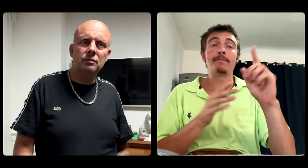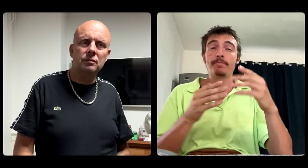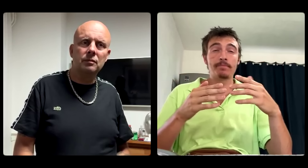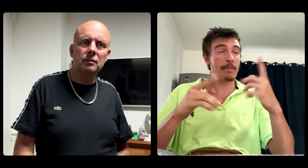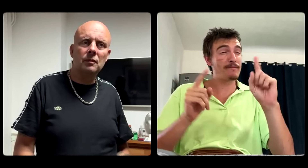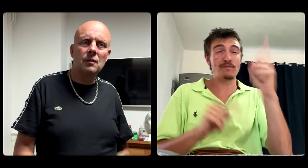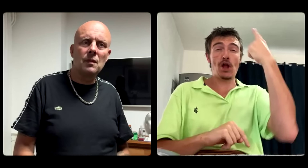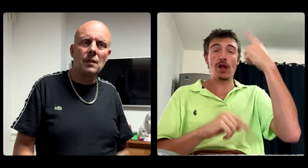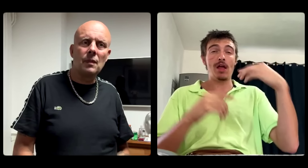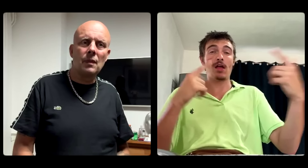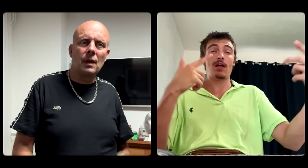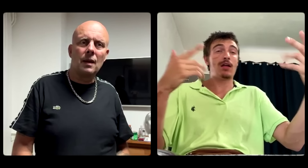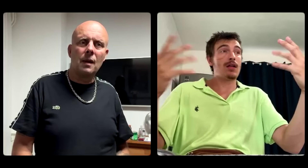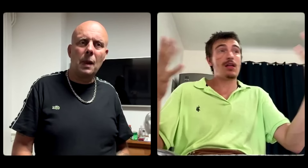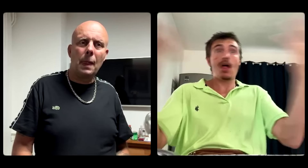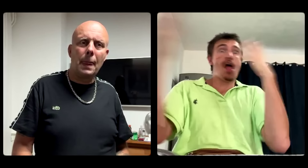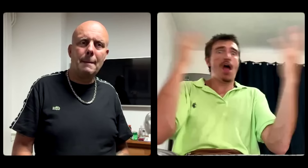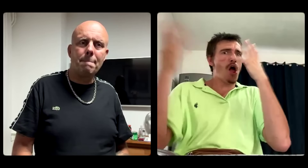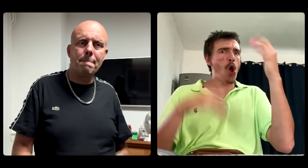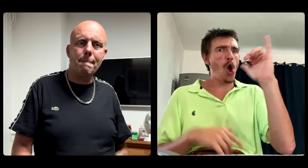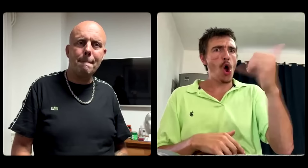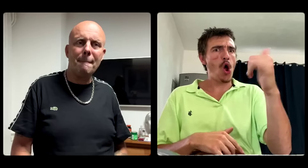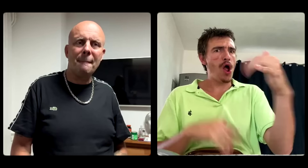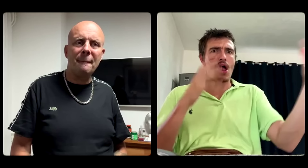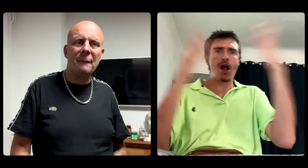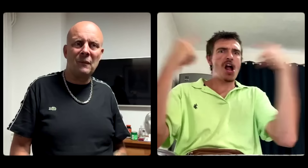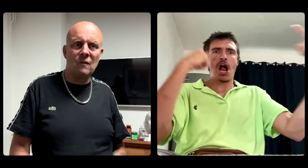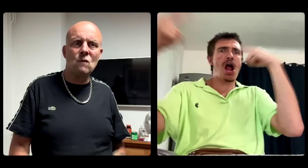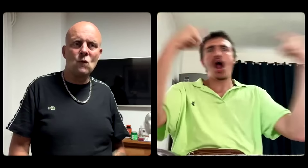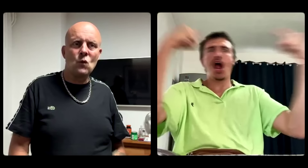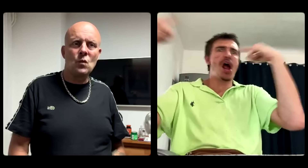Ik wil dan ook gelijk een theetje drinken.